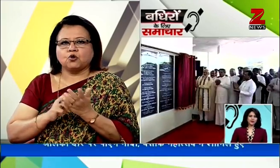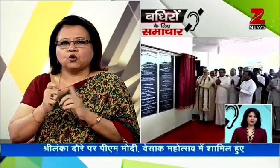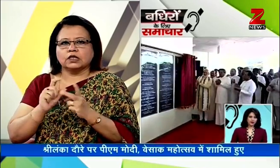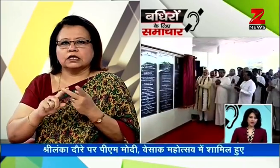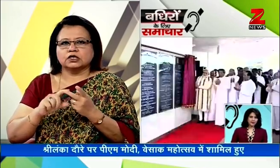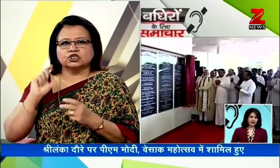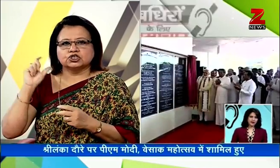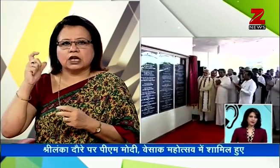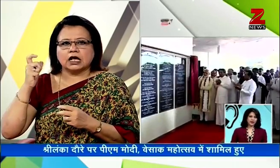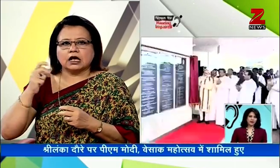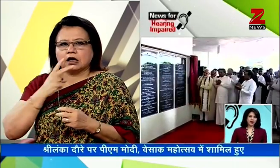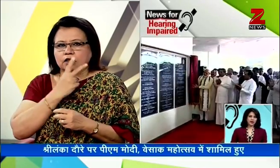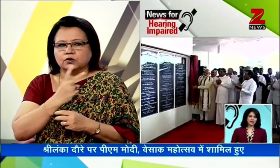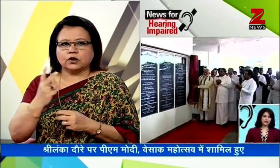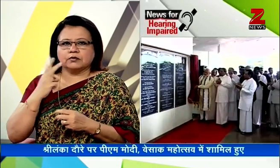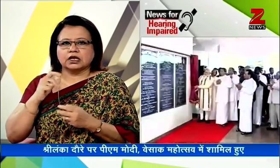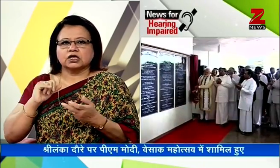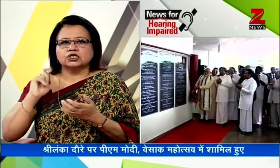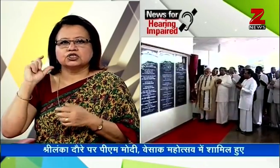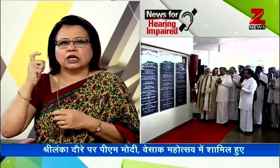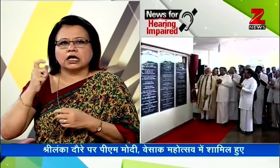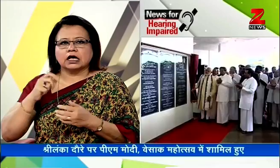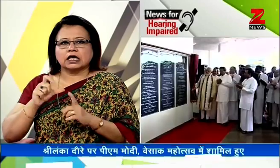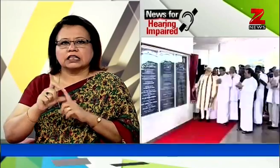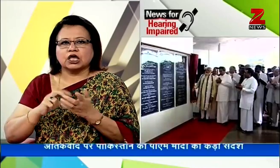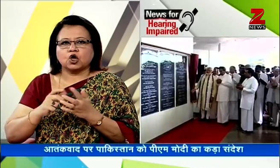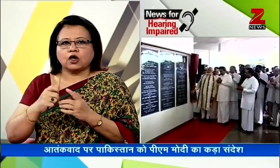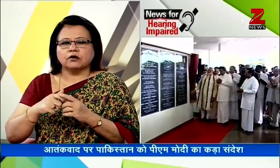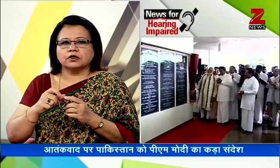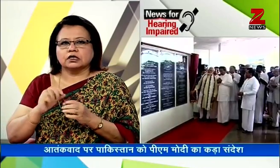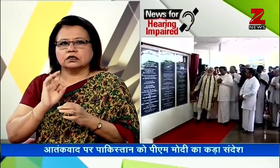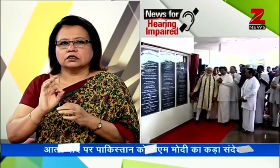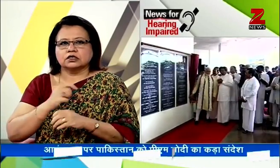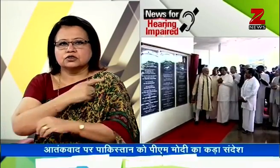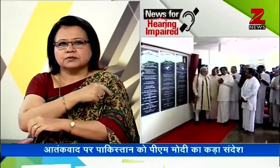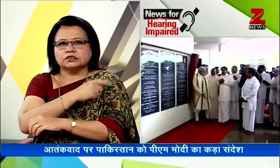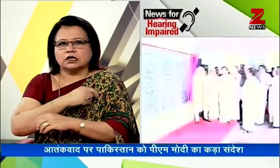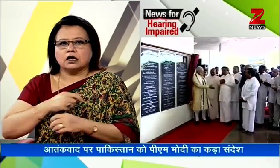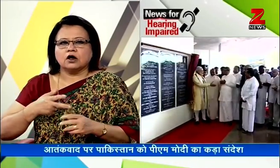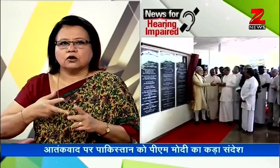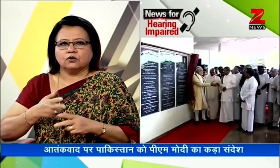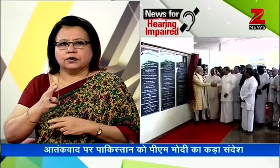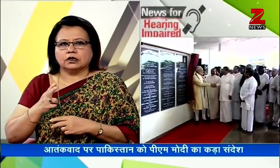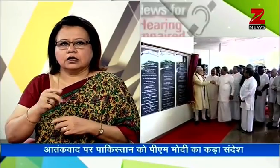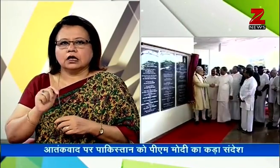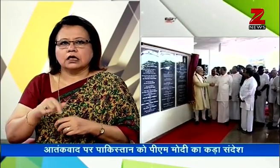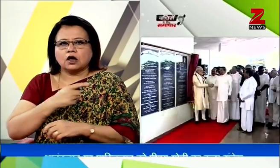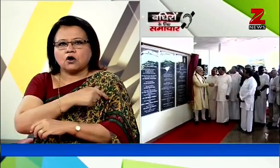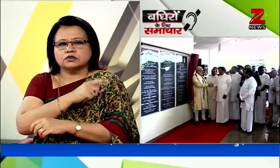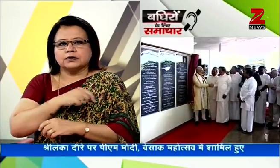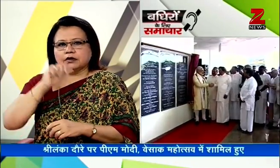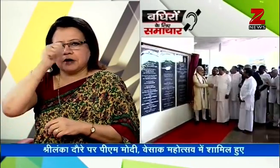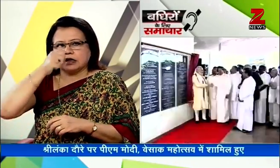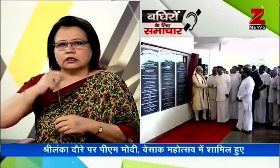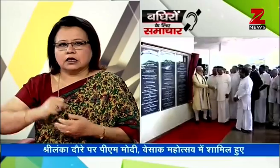पीएम मोदी श्रीलंका दौरे पर हैं। श्रीलंका के दिकोया में सुपर स्पेशलिटी अस्पताल का उन्होंने उद्घाटन किया। यह